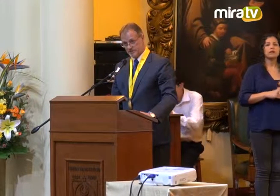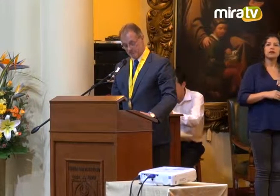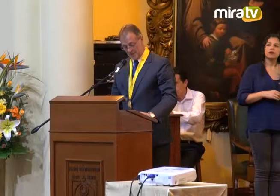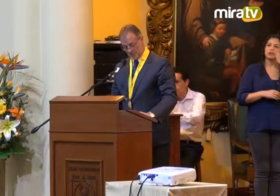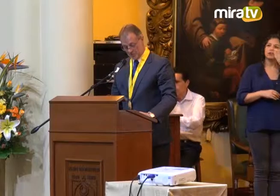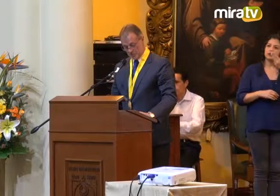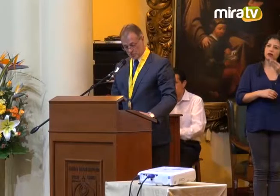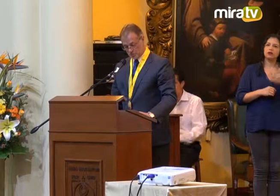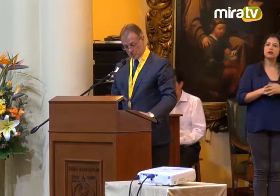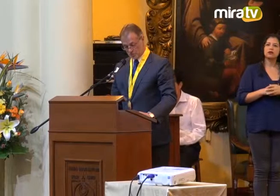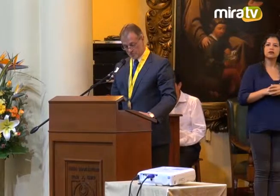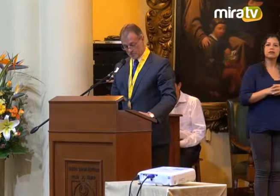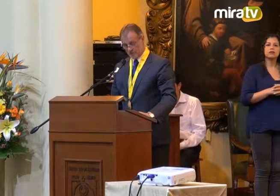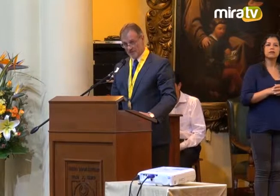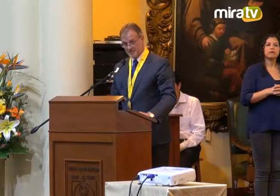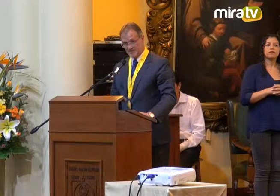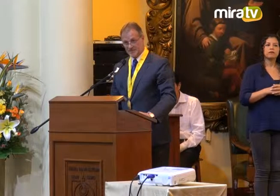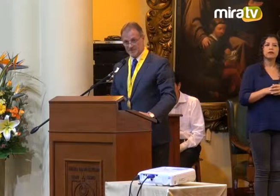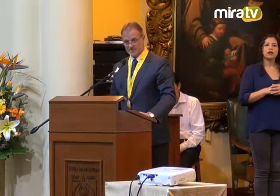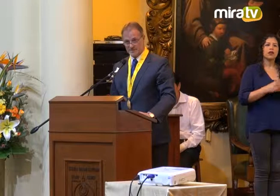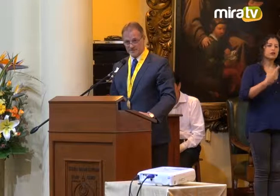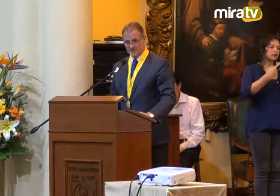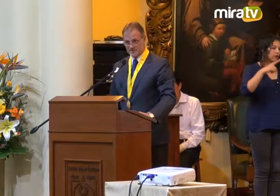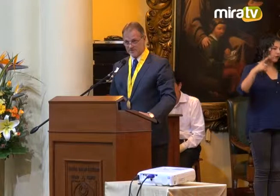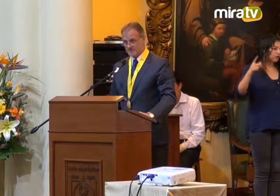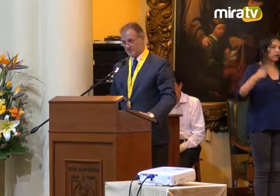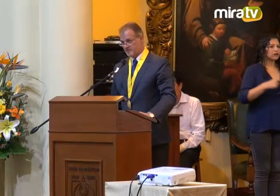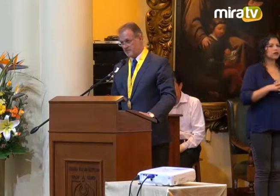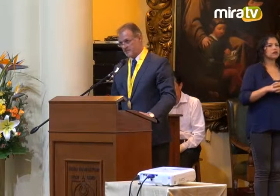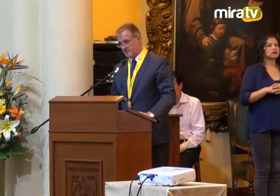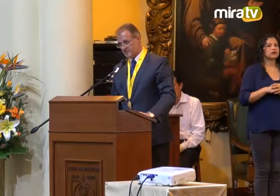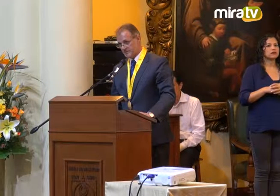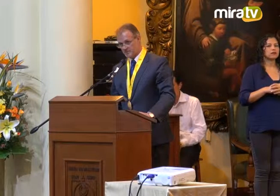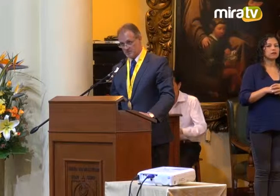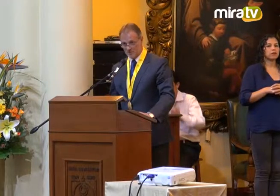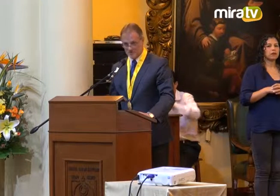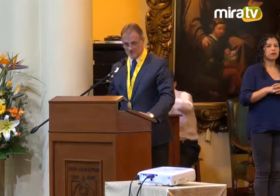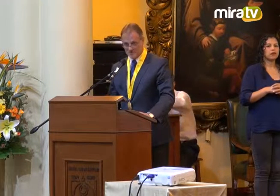Señores miembros de las distintas